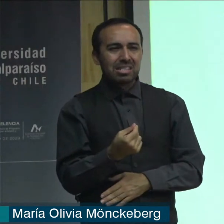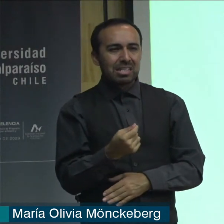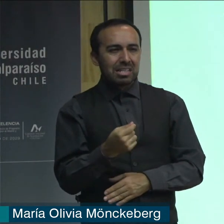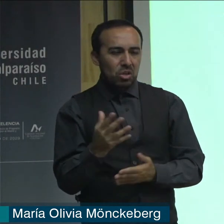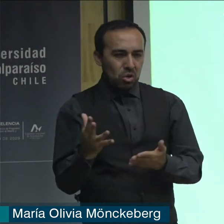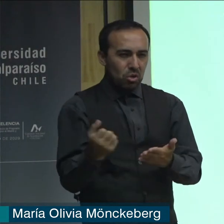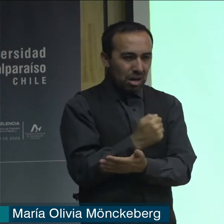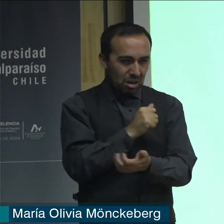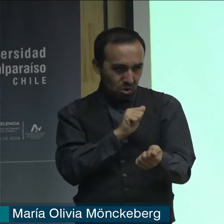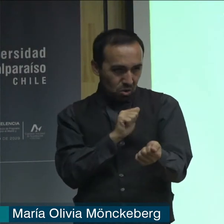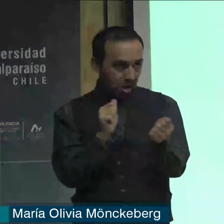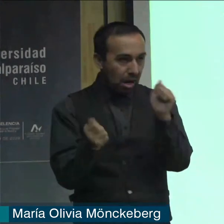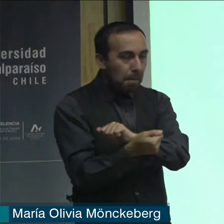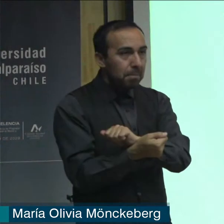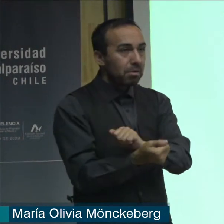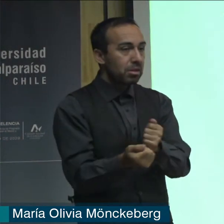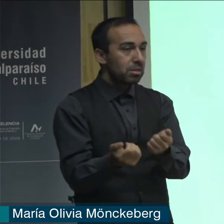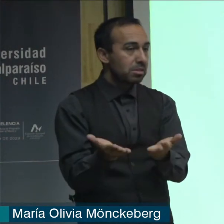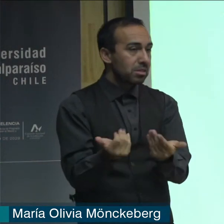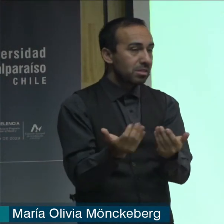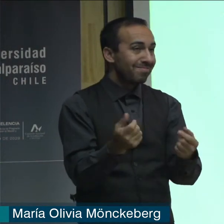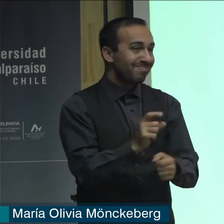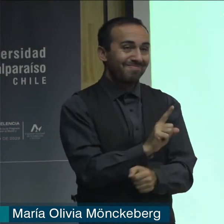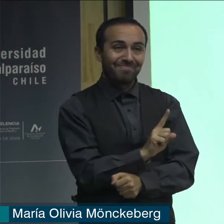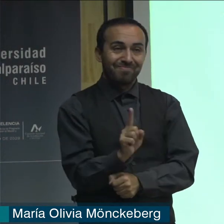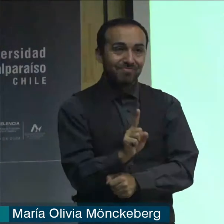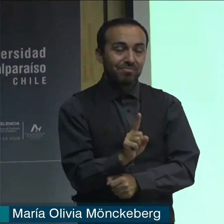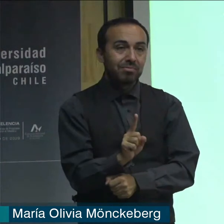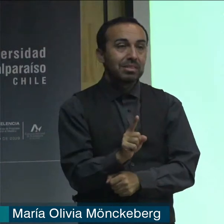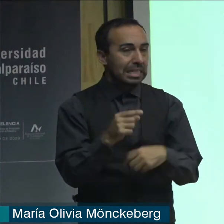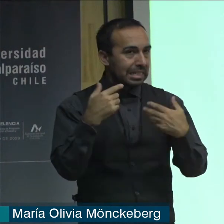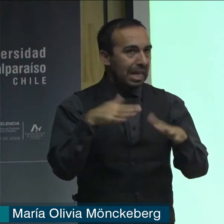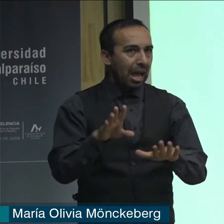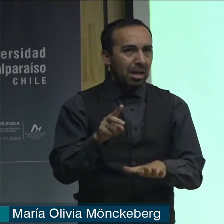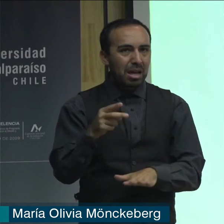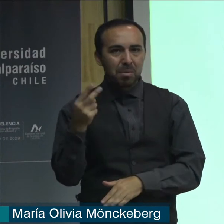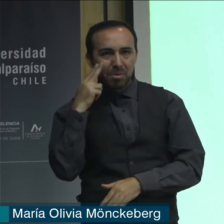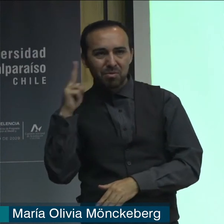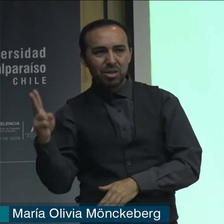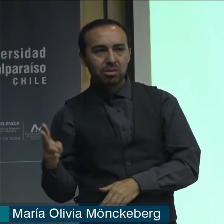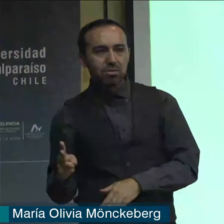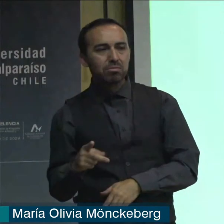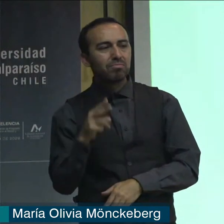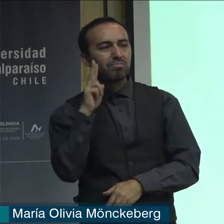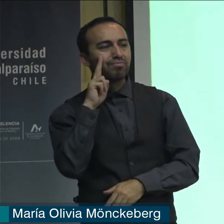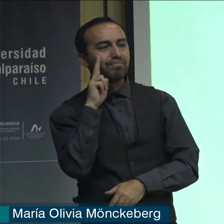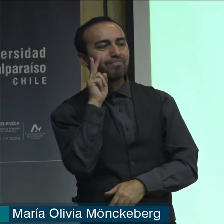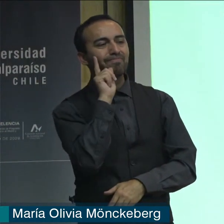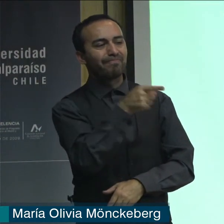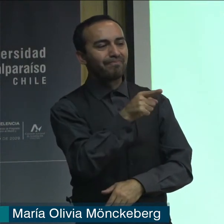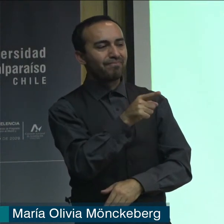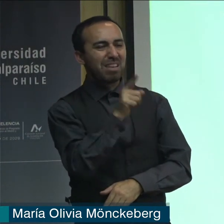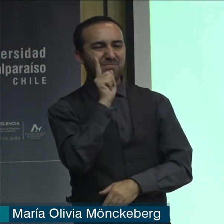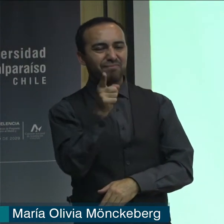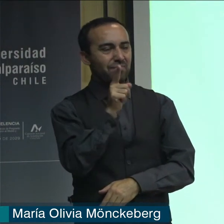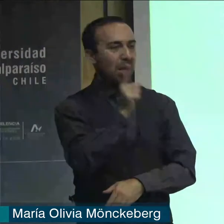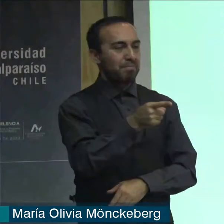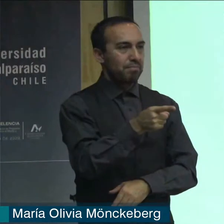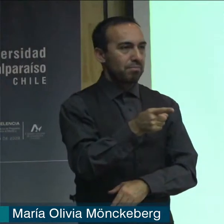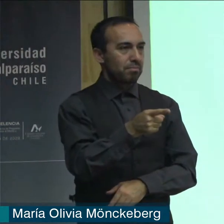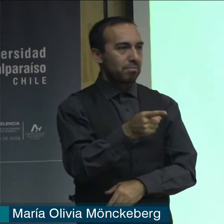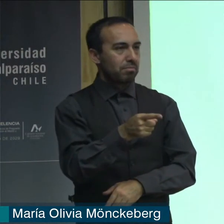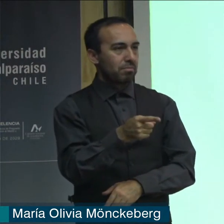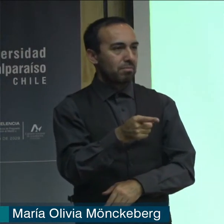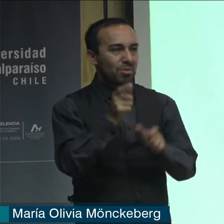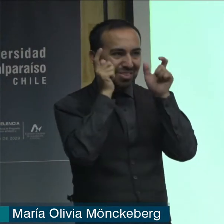que requiere el sistema ya hemos visto presiones los hubo el año pasado y los